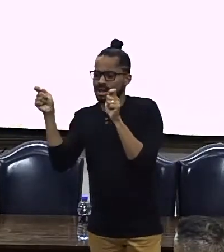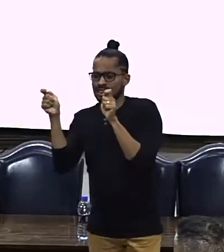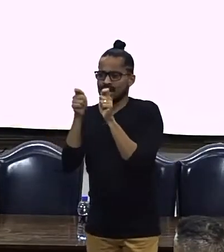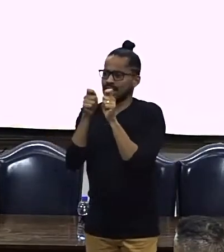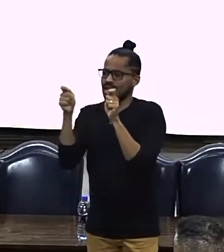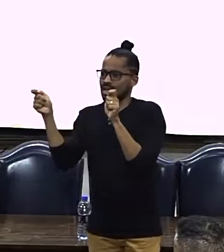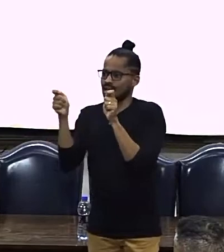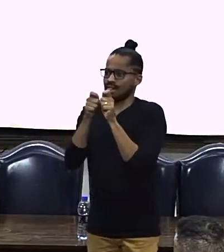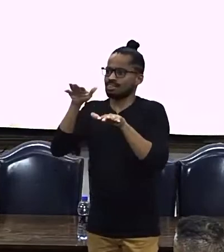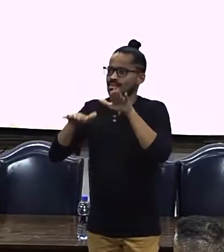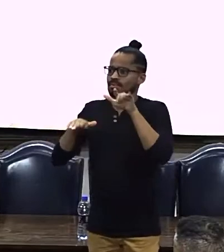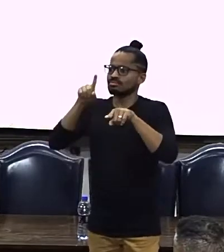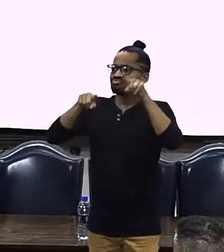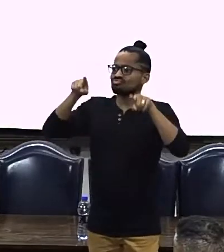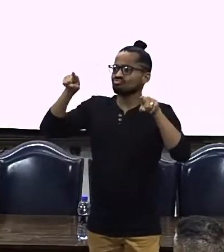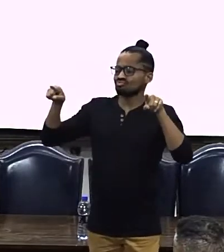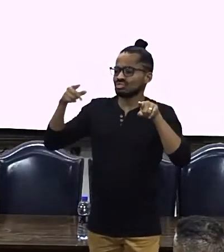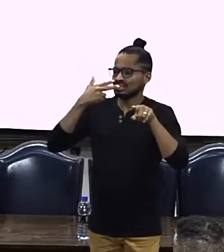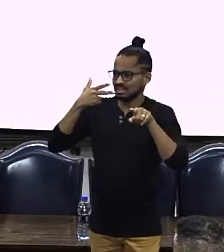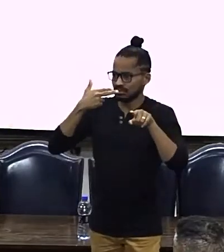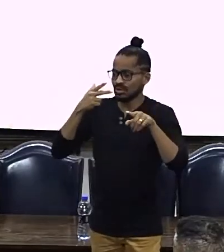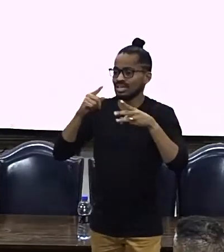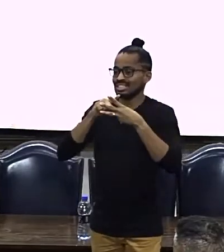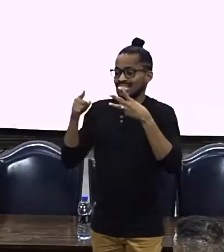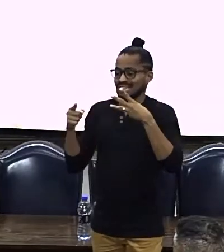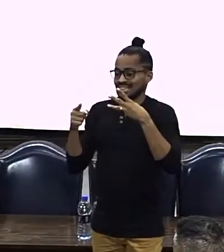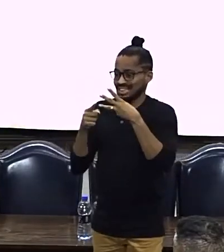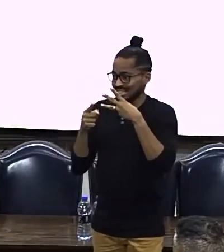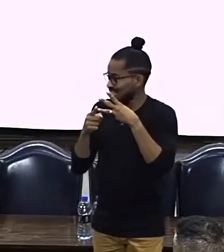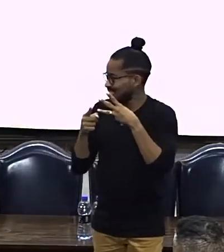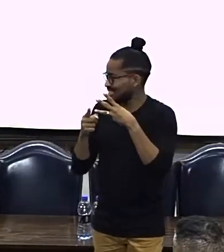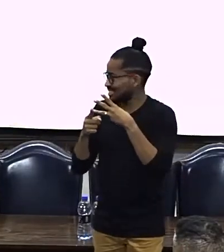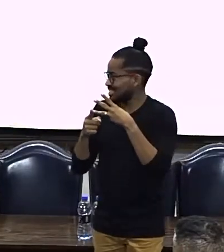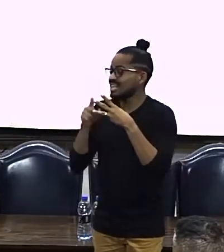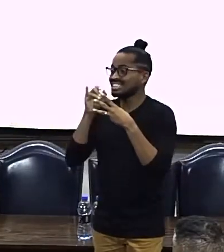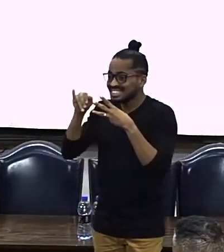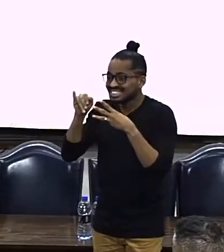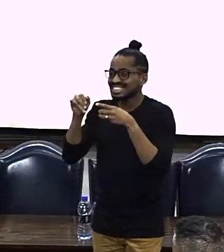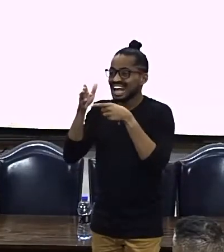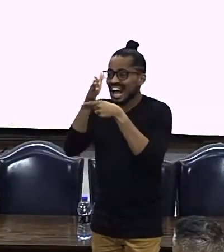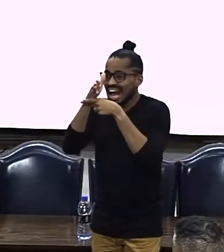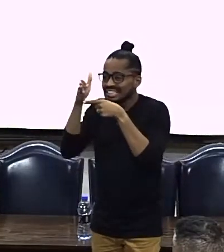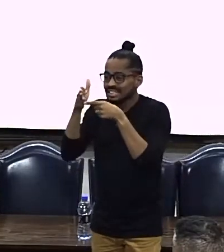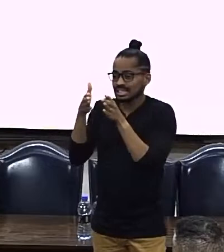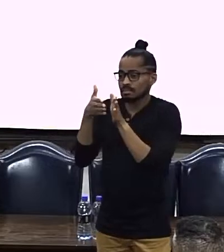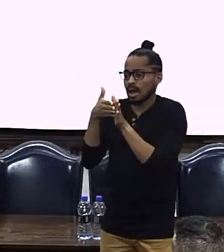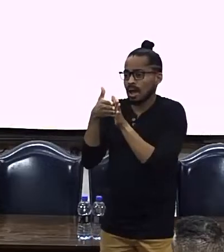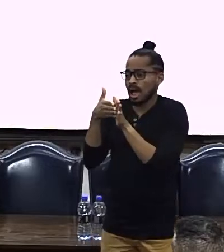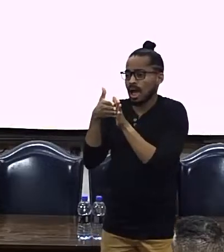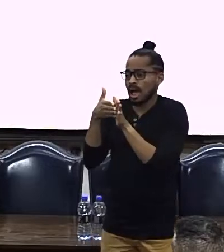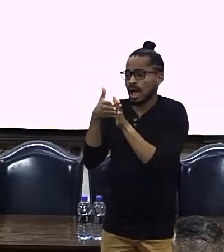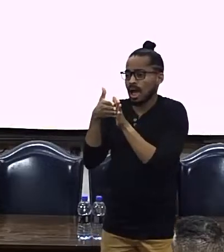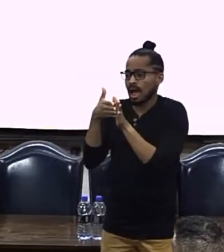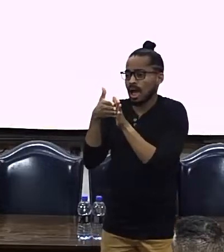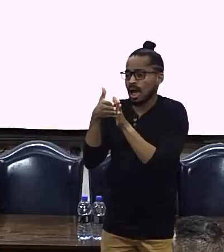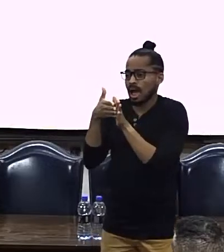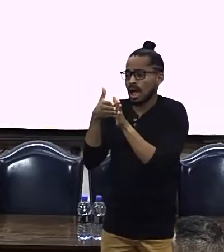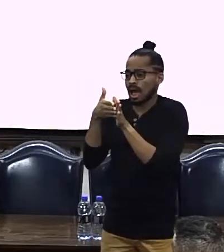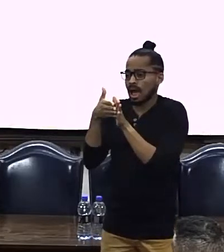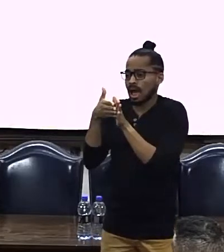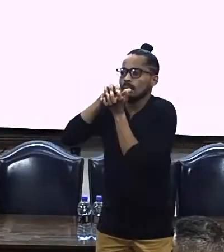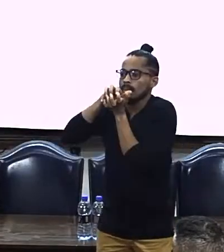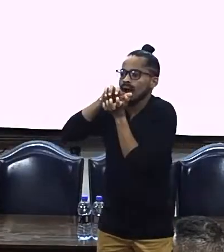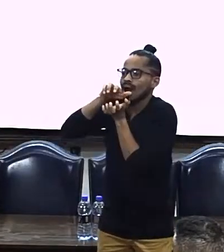structure, and 3, my important interest is the bigger the syllable, the more you open your jaw.